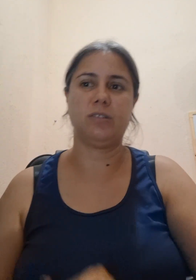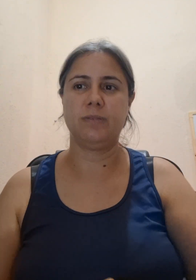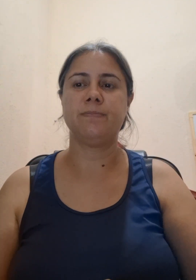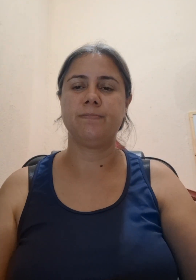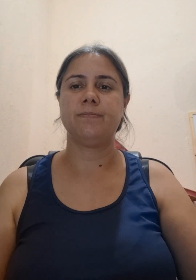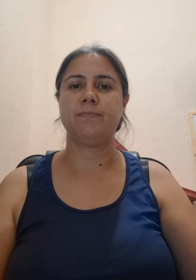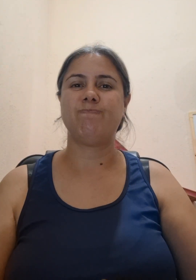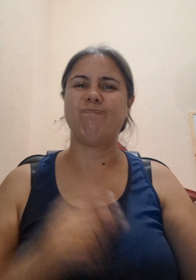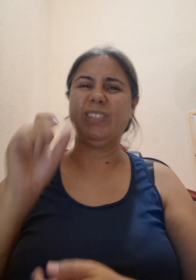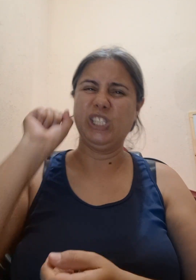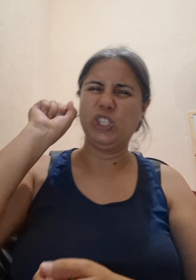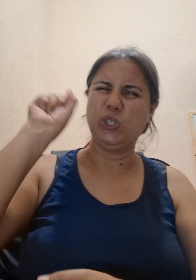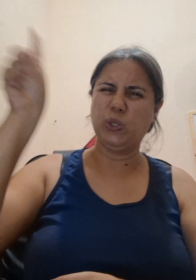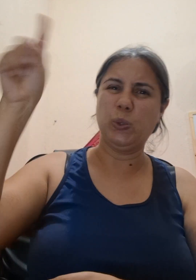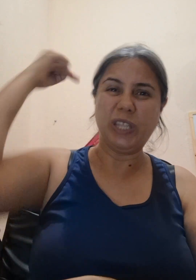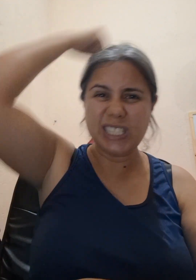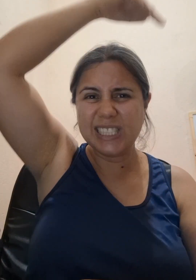insulta a santidade de Deus, insulta a